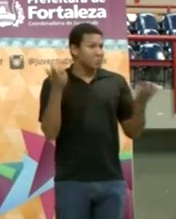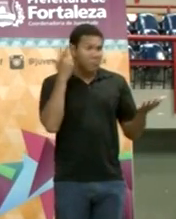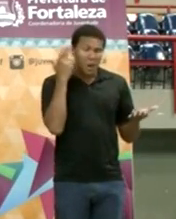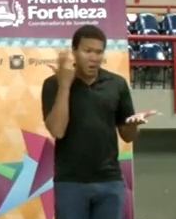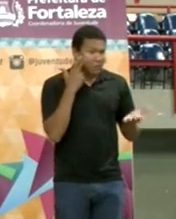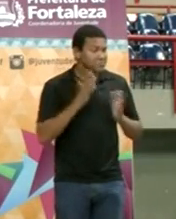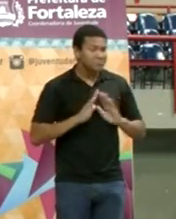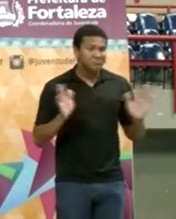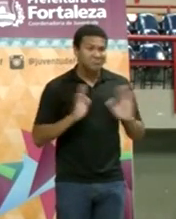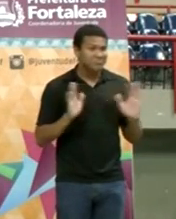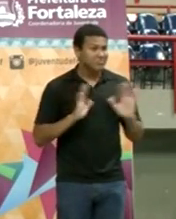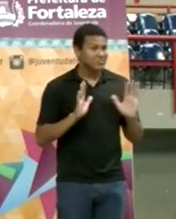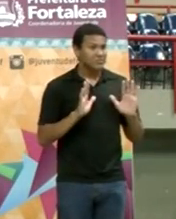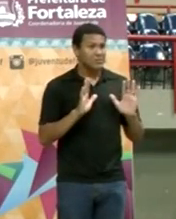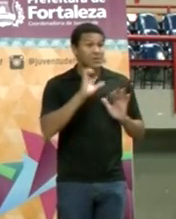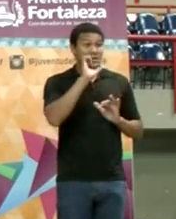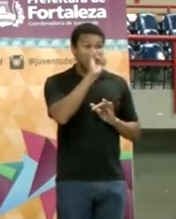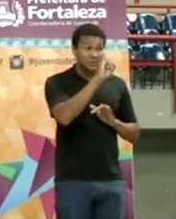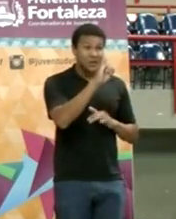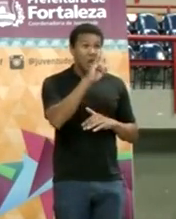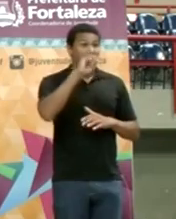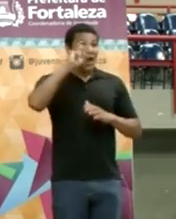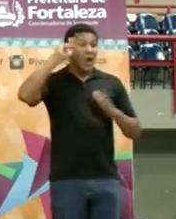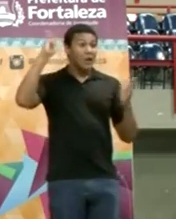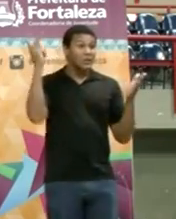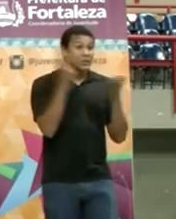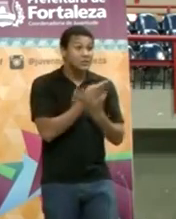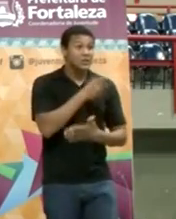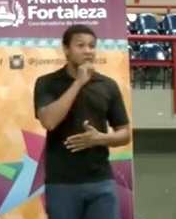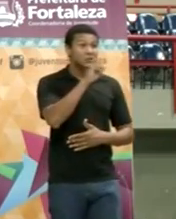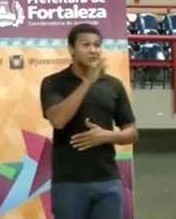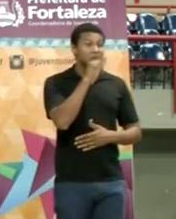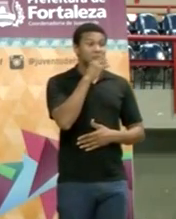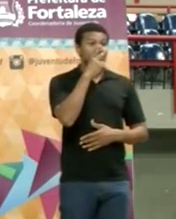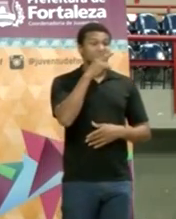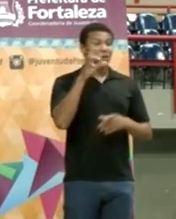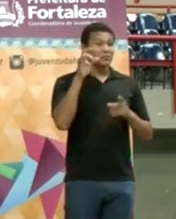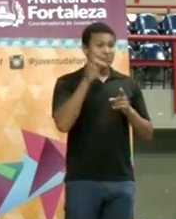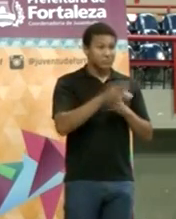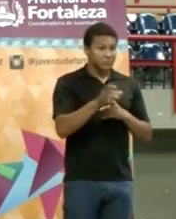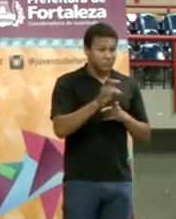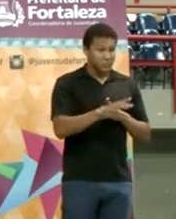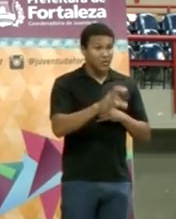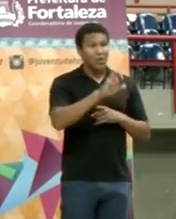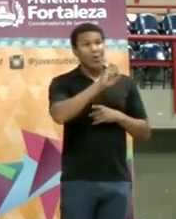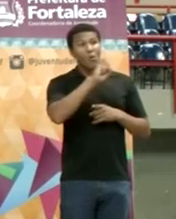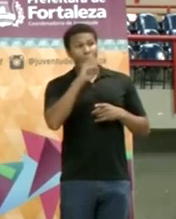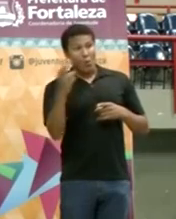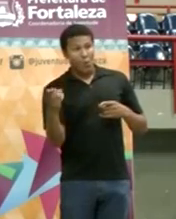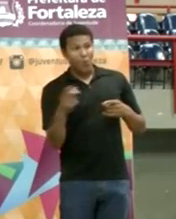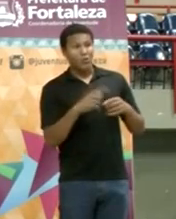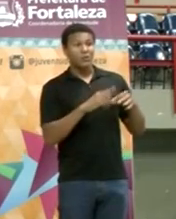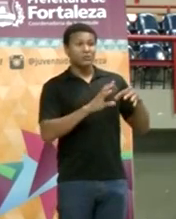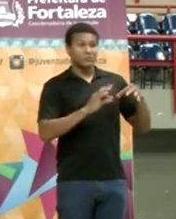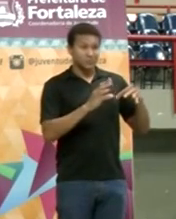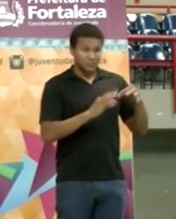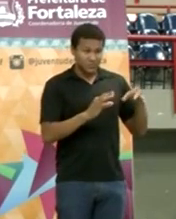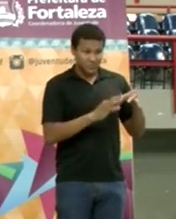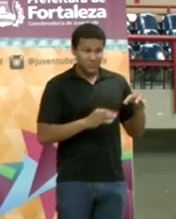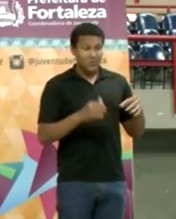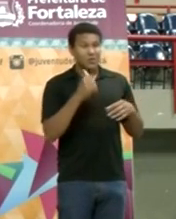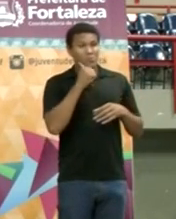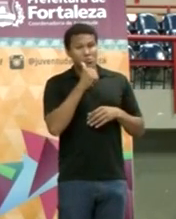AIDS, tá? Só vai haver o contágio se você tiver contato com secreções como as secreções de caráter sexual,